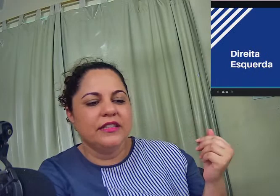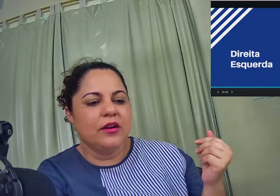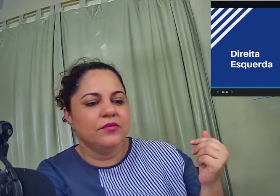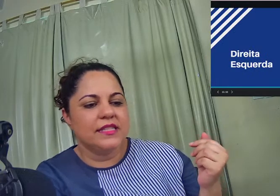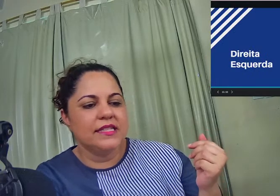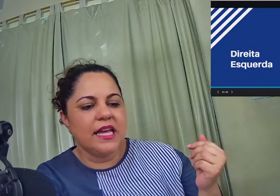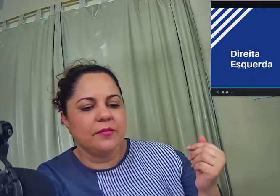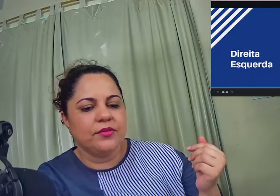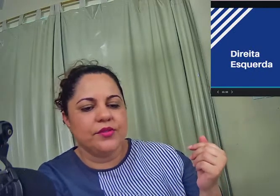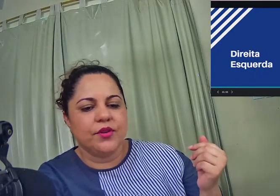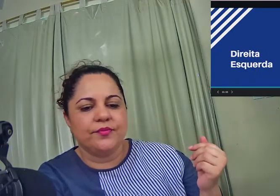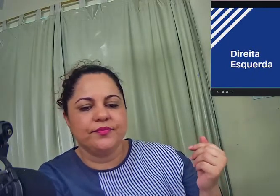alguns exemplos, ó.